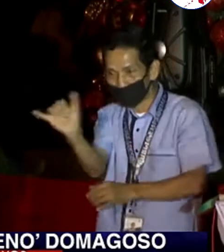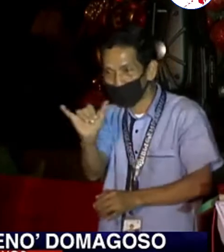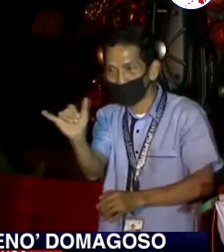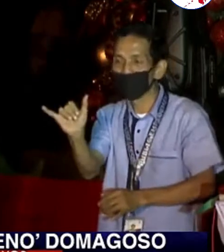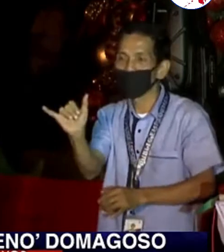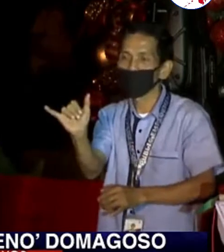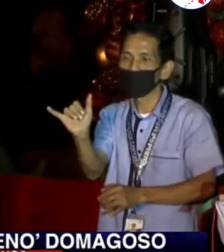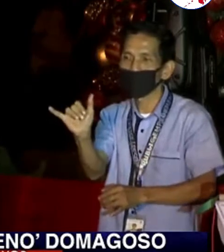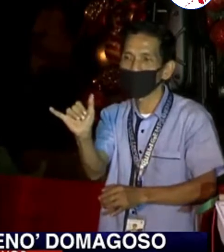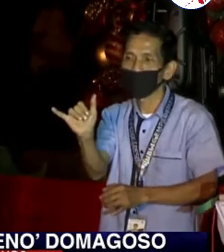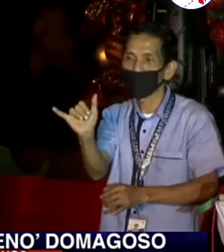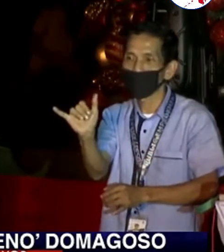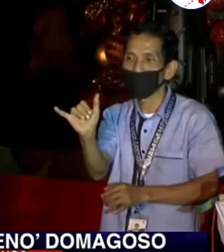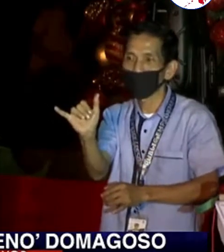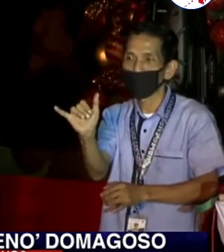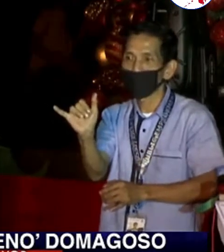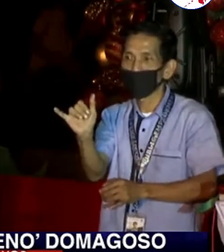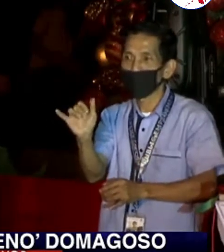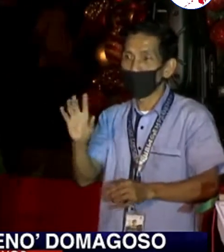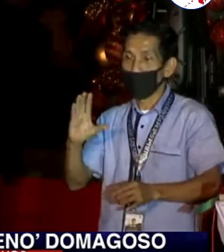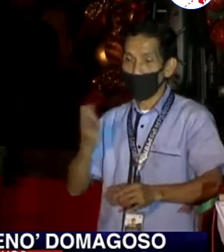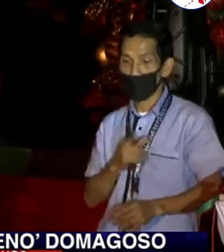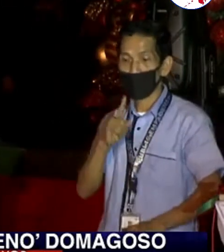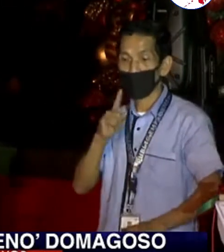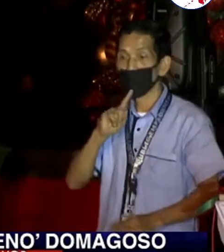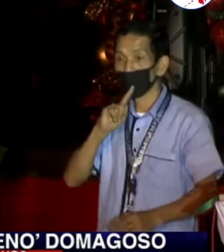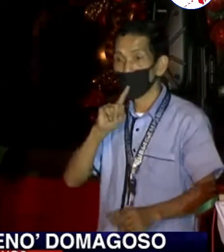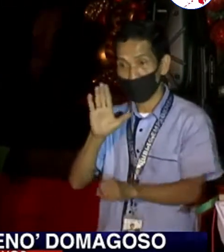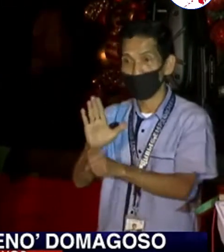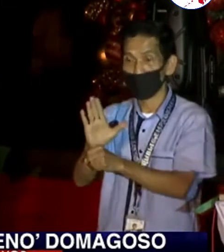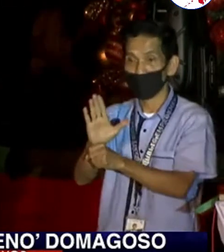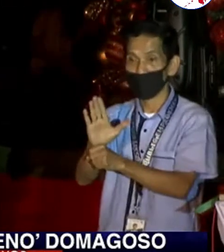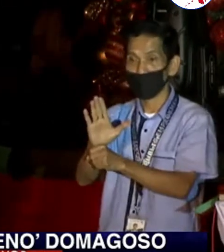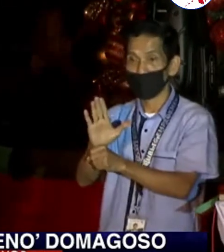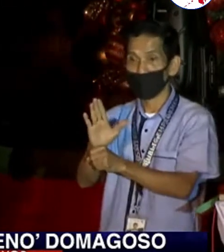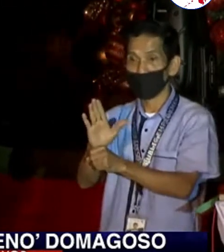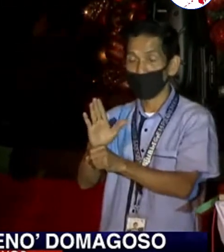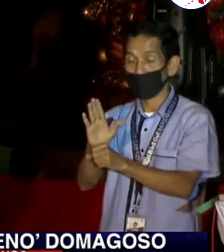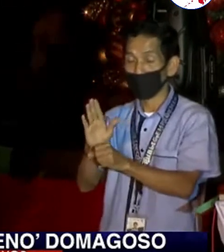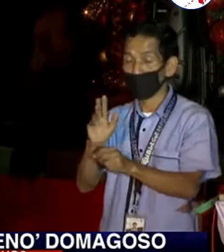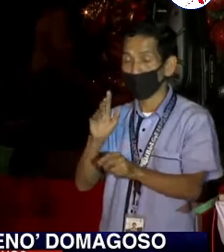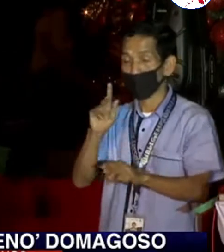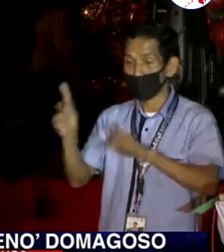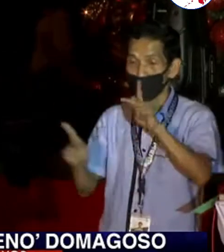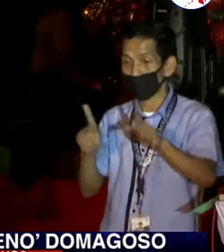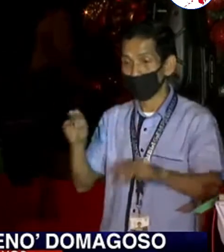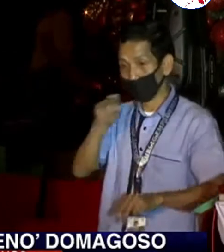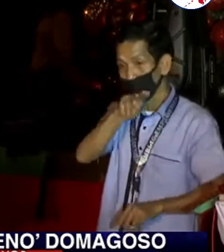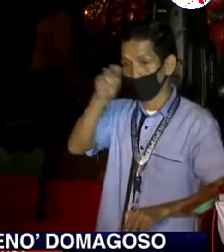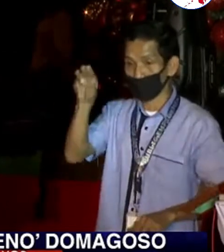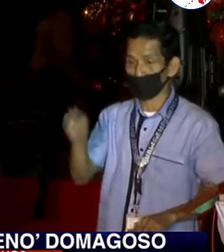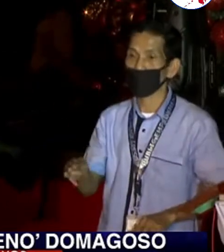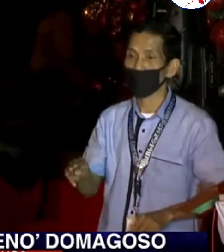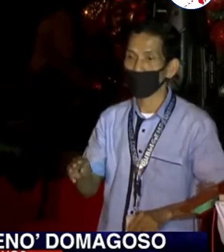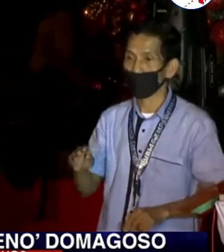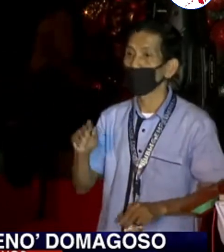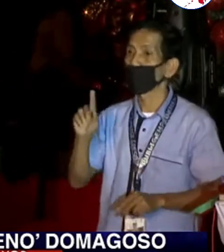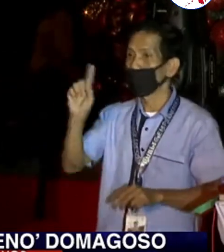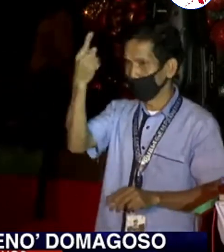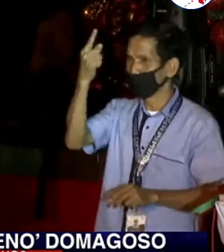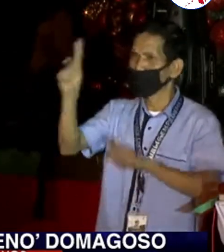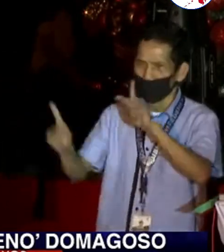katulad ng kompromiso natin sa mamamayan ng lungsod, tao